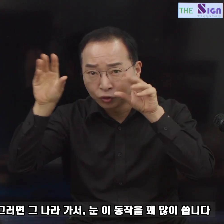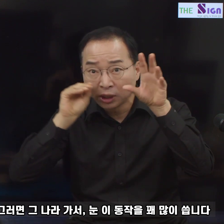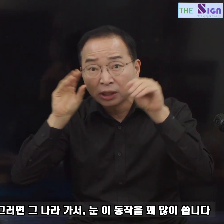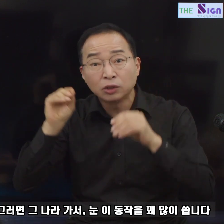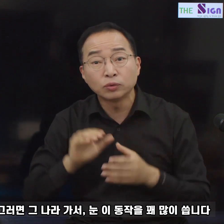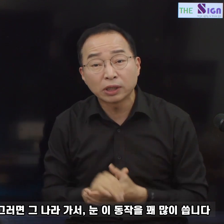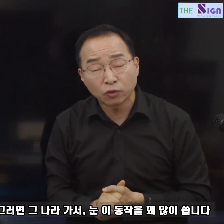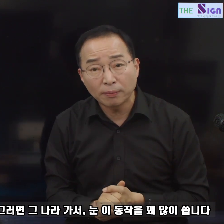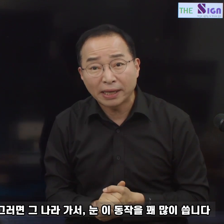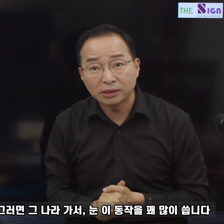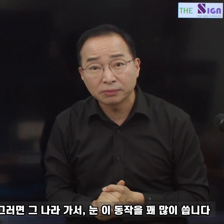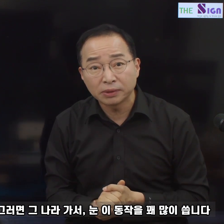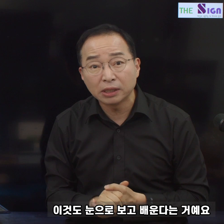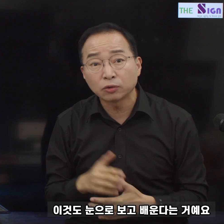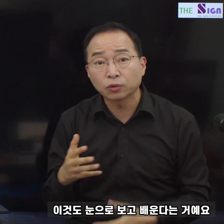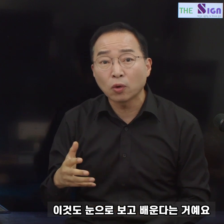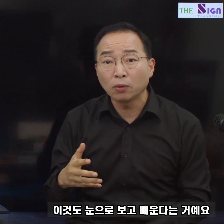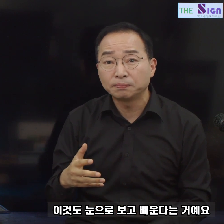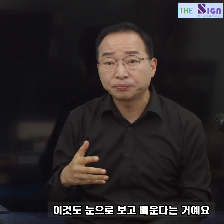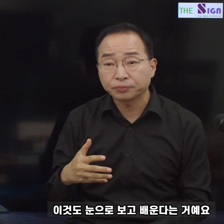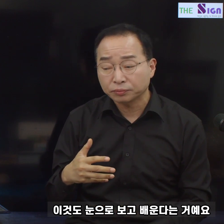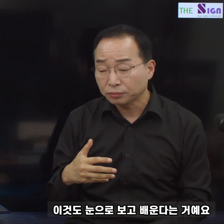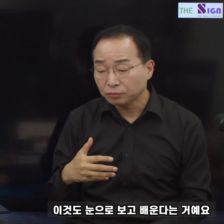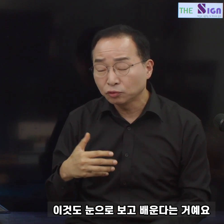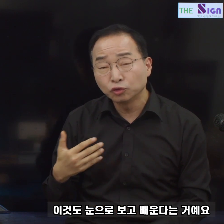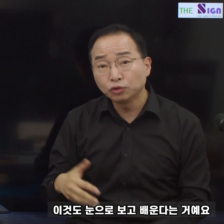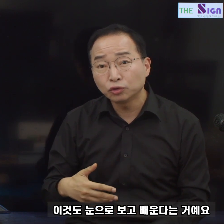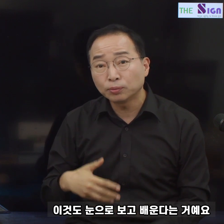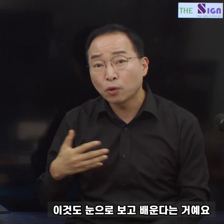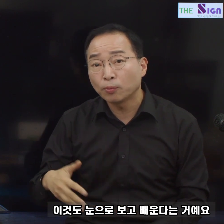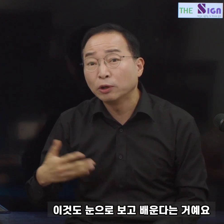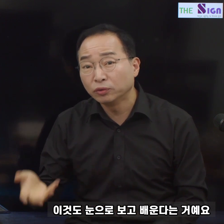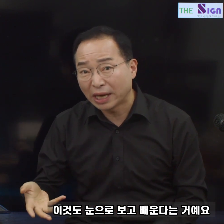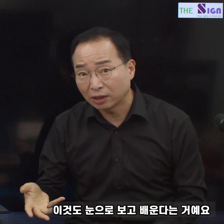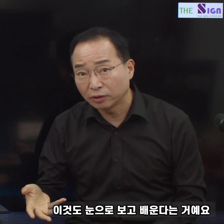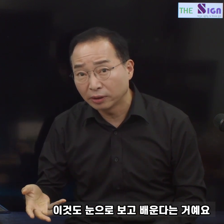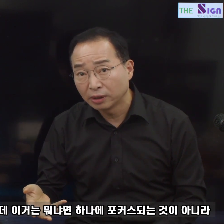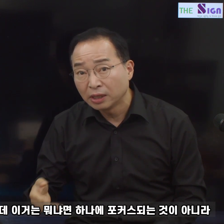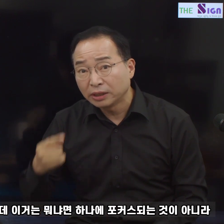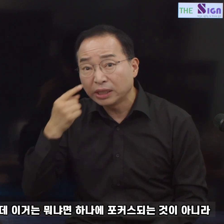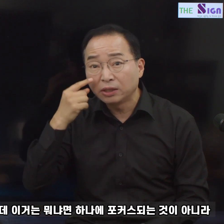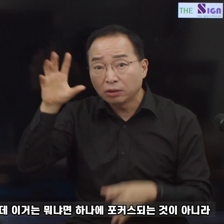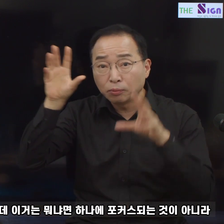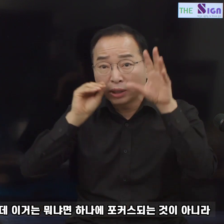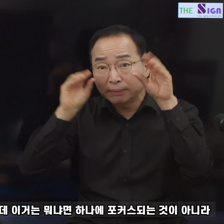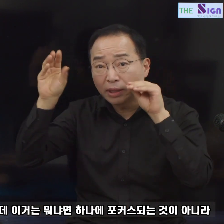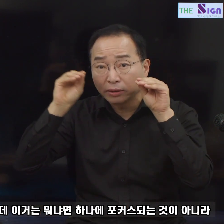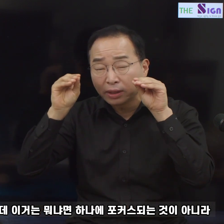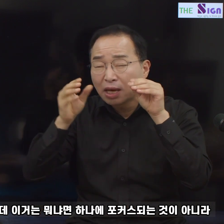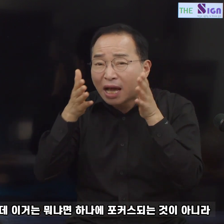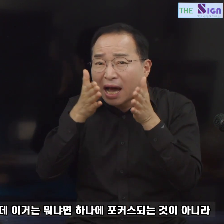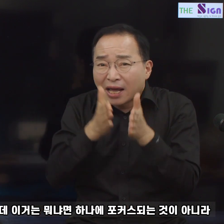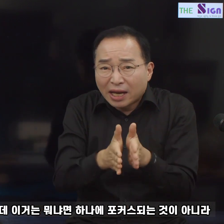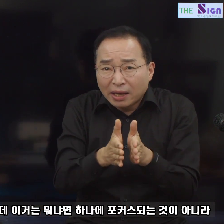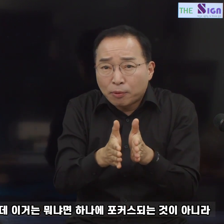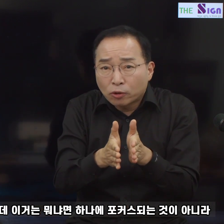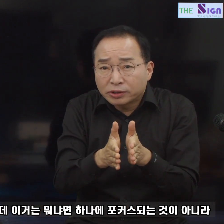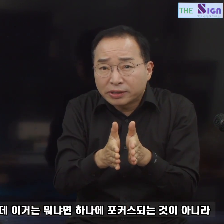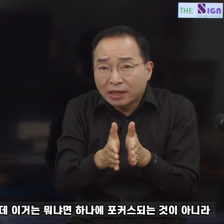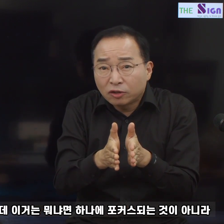이 동작을 꽤 많이 씁니다. 이것도 눈으로 보고 배운다는 거예요. 근데 이거는 뭐냐면 하나에 포커스 되는 것이